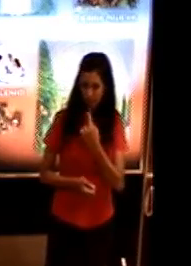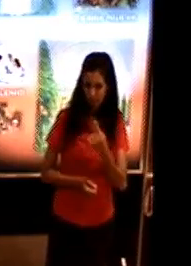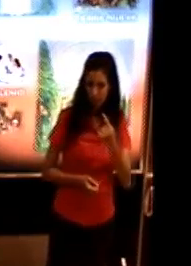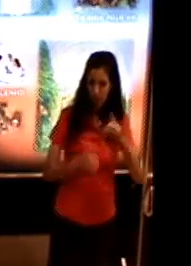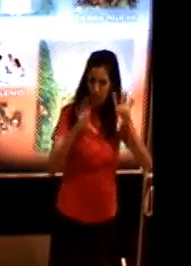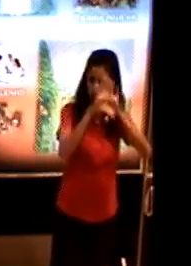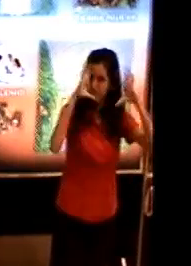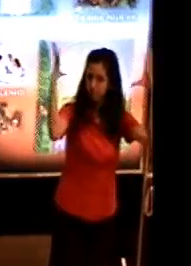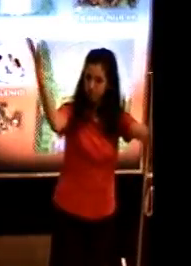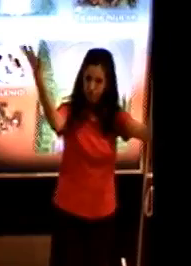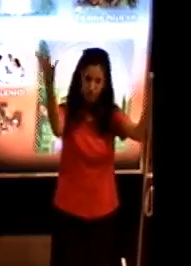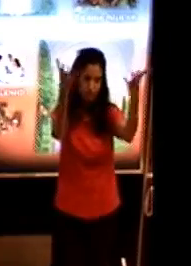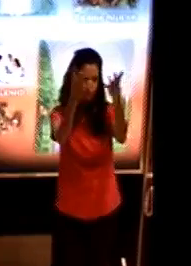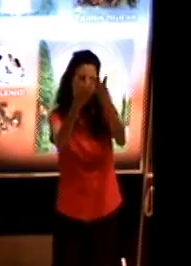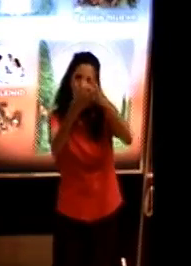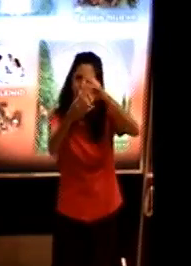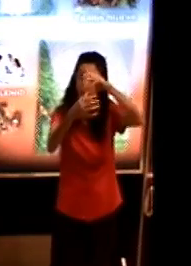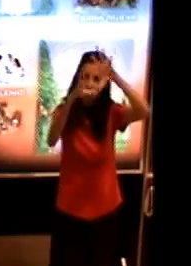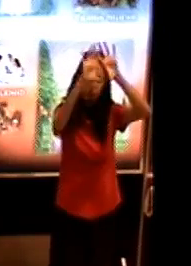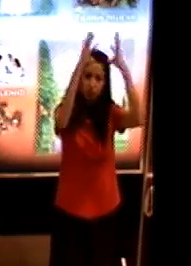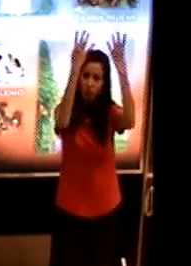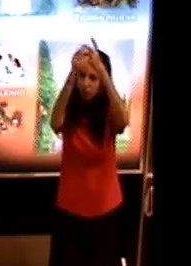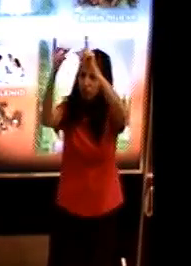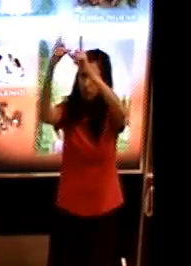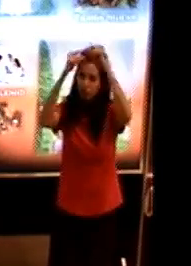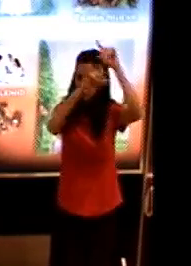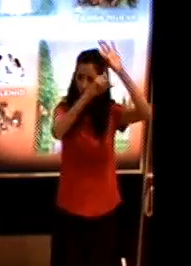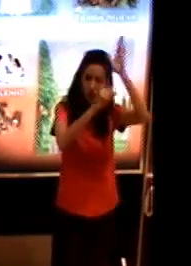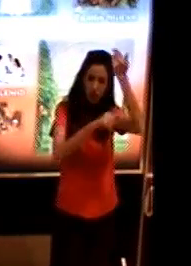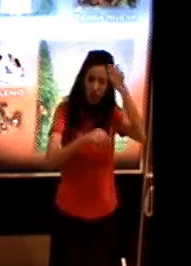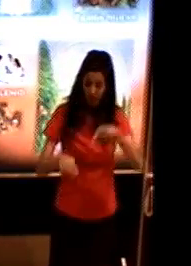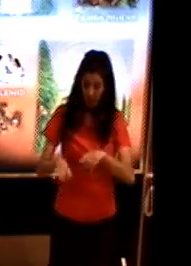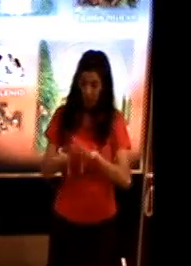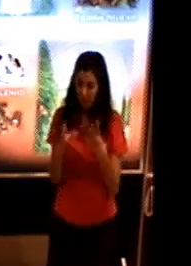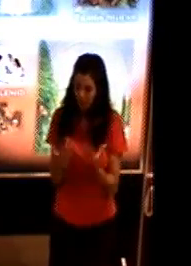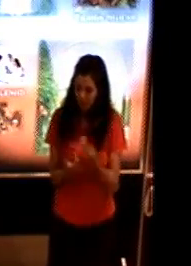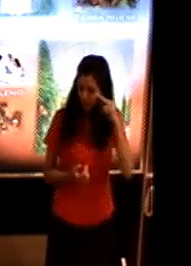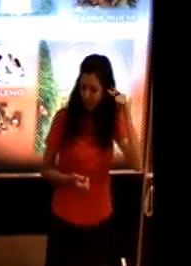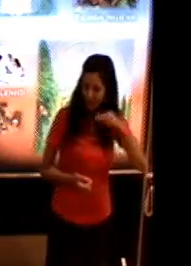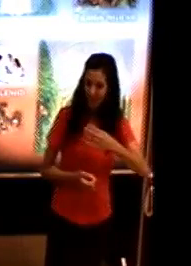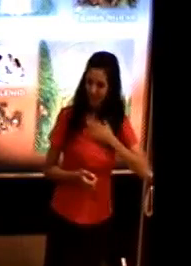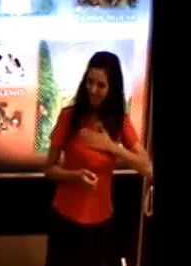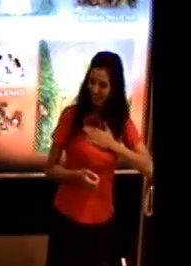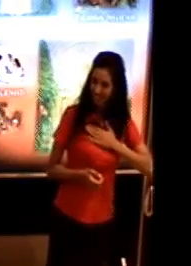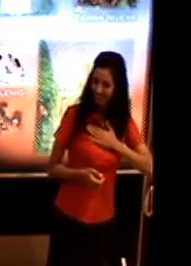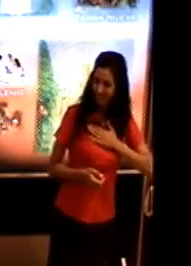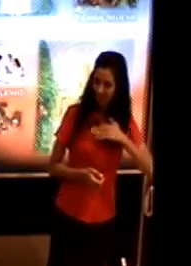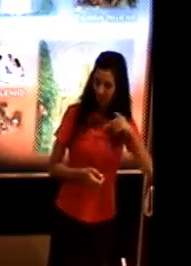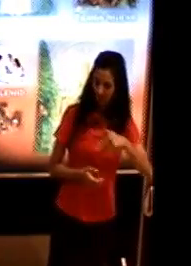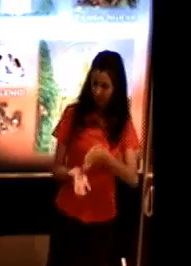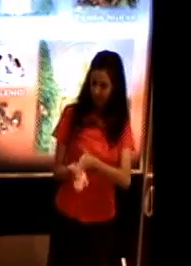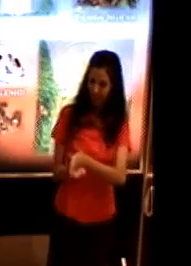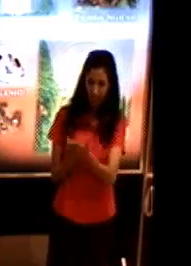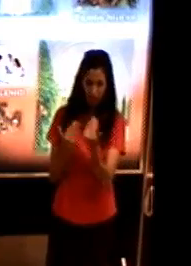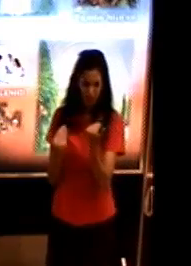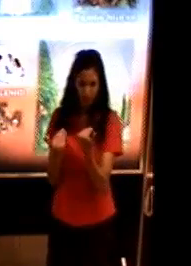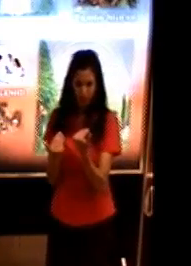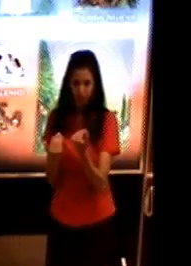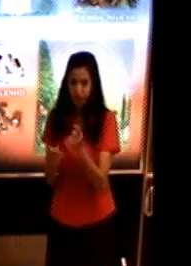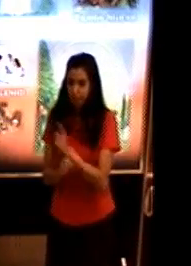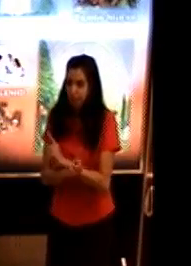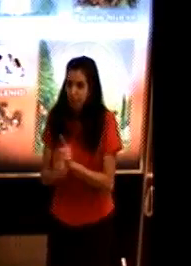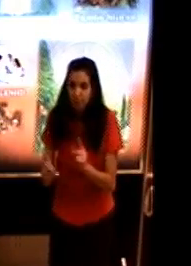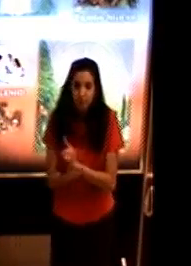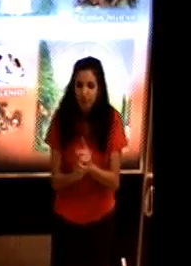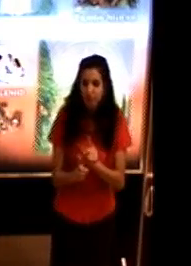aquí en la tierra? ¿Ustedes creen que la tierra podría continuar así por los siglos sin fin de una eternidad? No.